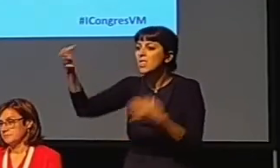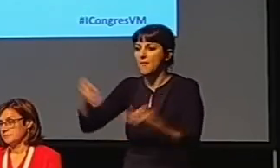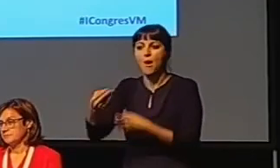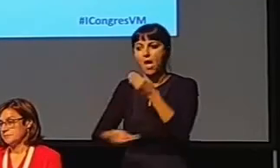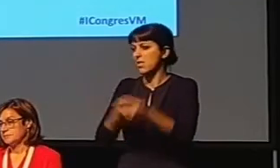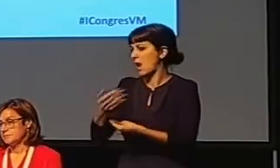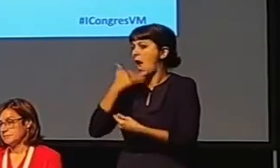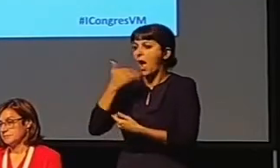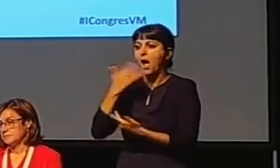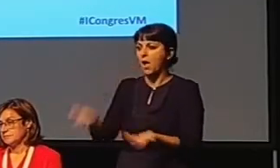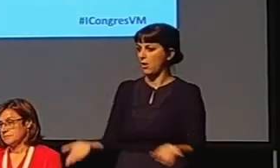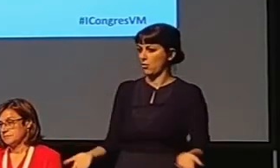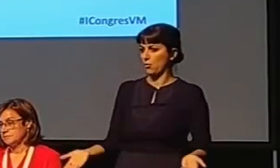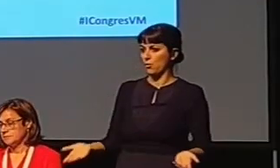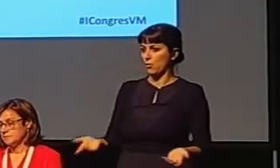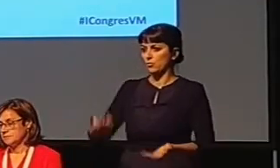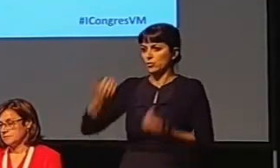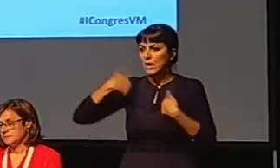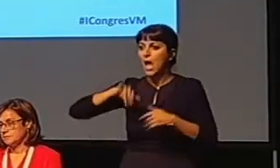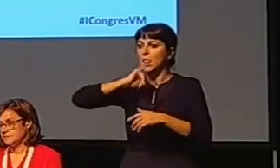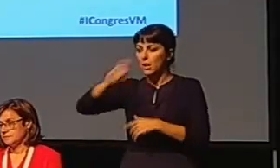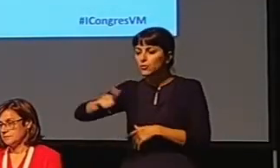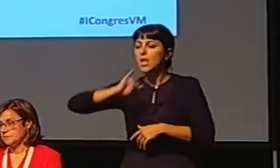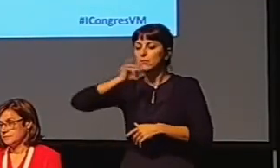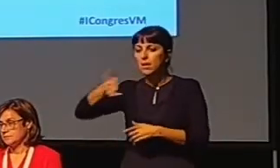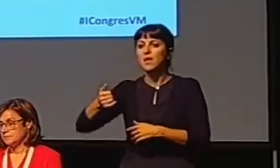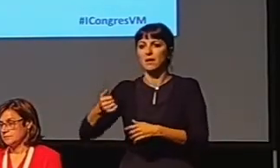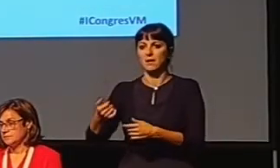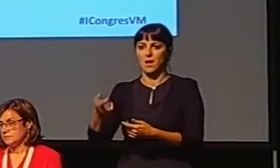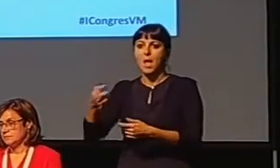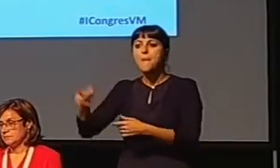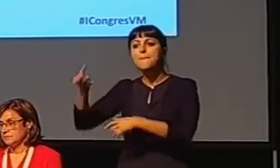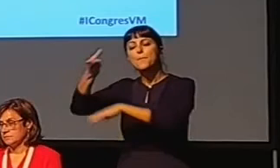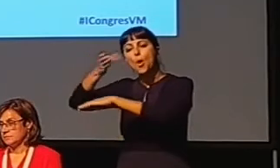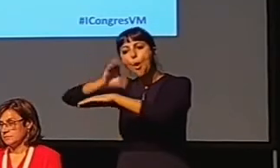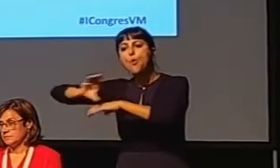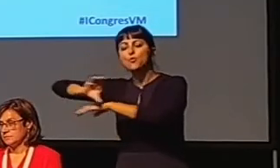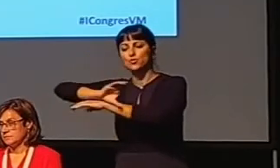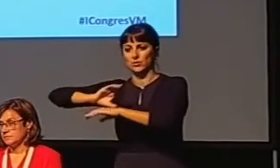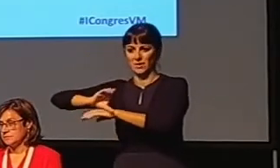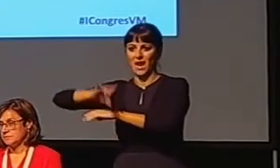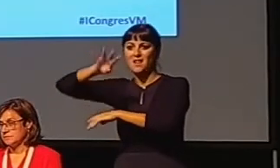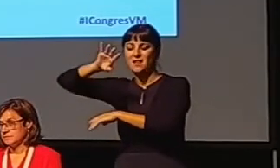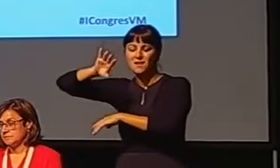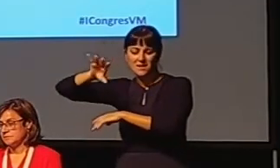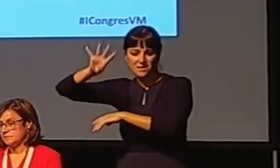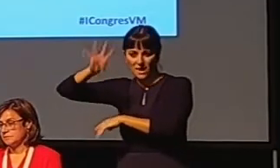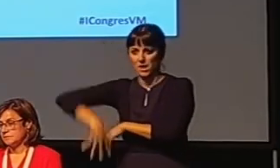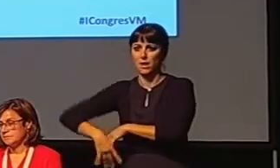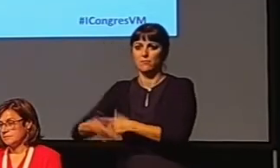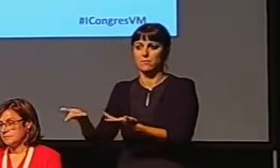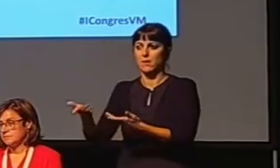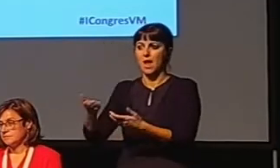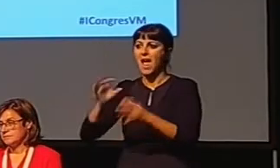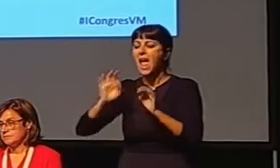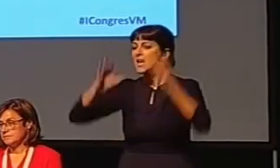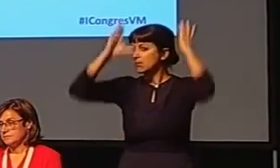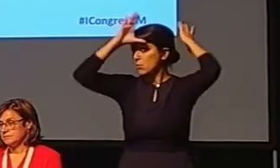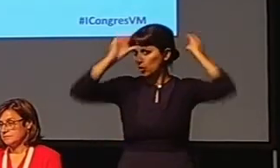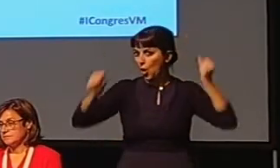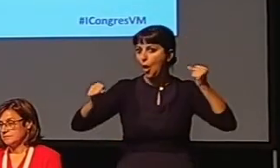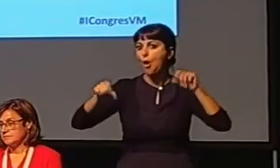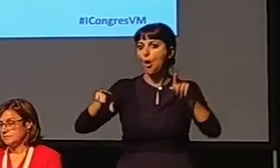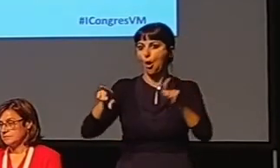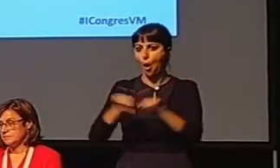Perquè ho hem denunciat des de l'Institut Català de les Dones i del Consell Nacional de Dones de Catalunya, que és un protocol el de maltractament infantil